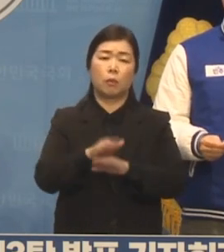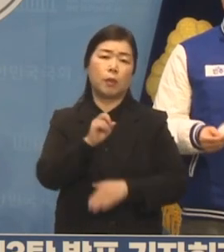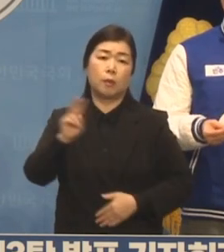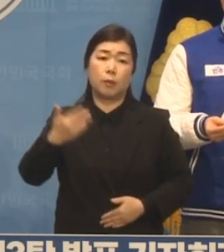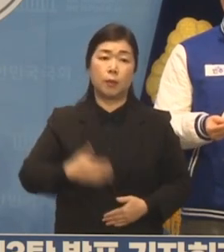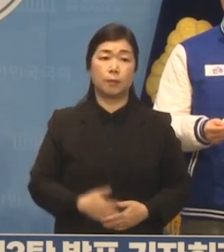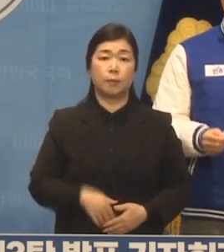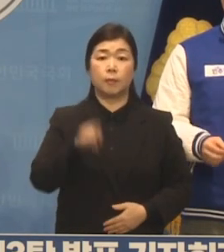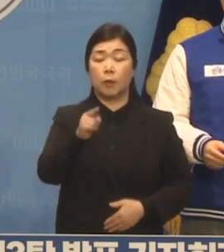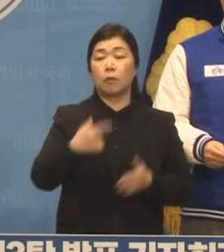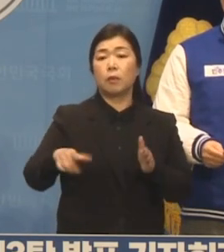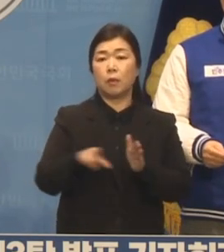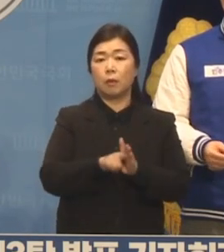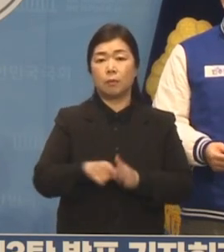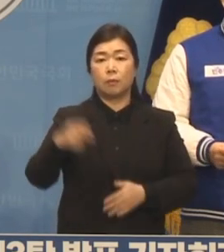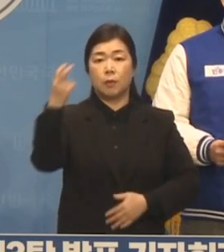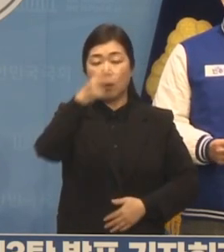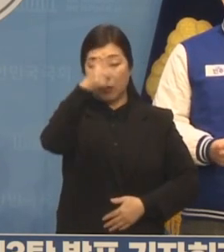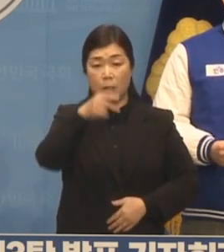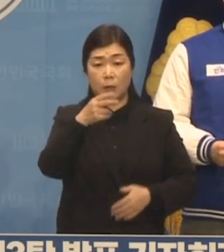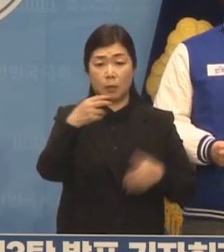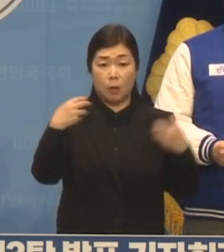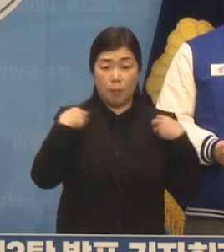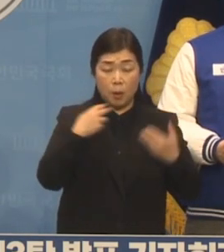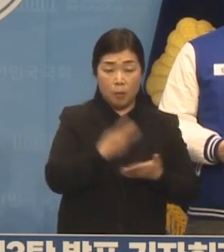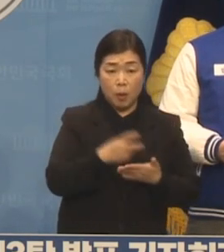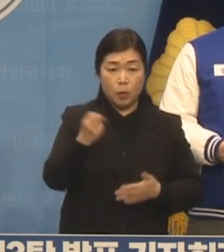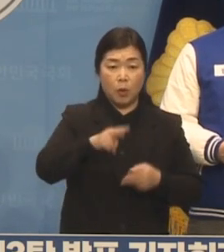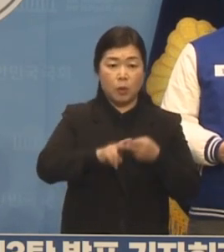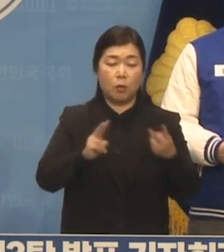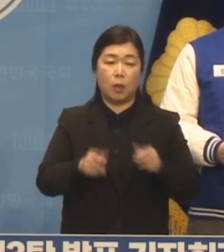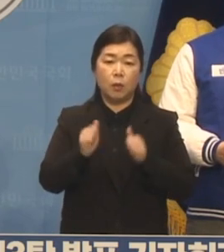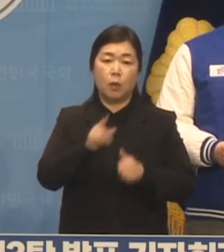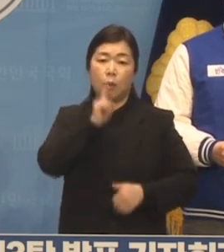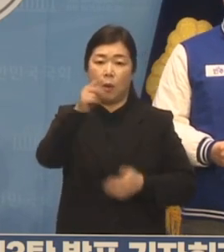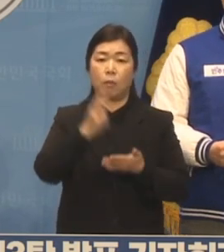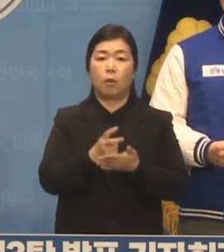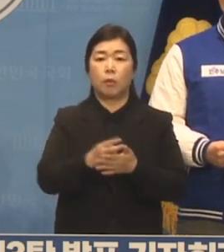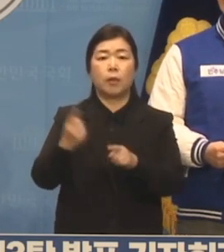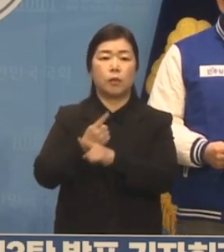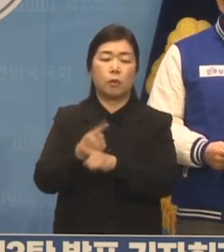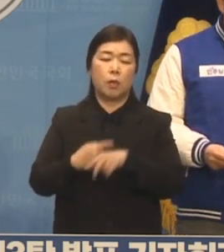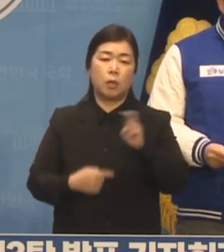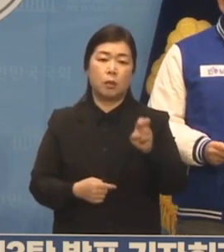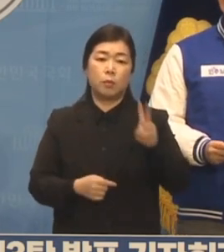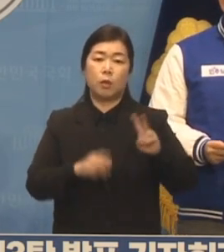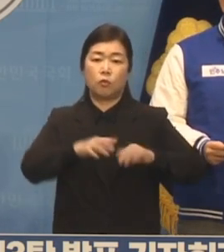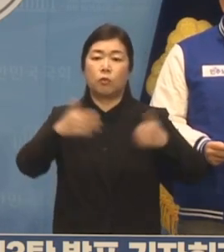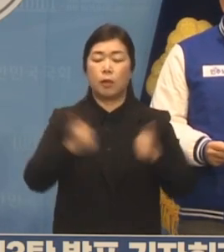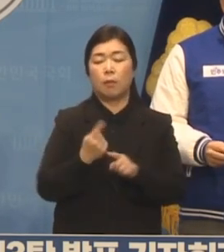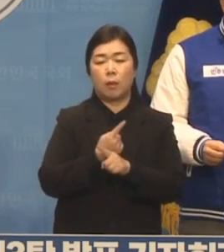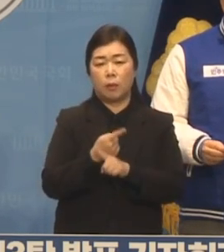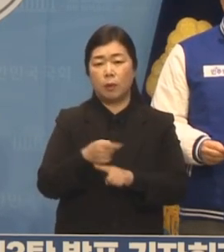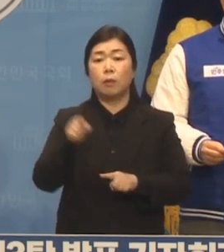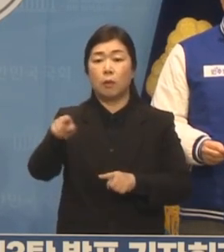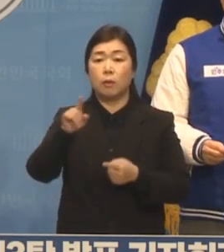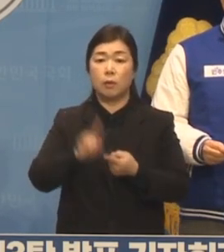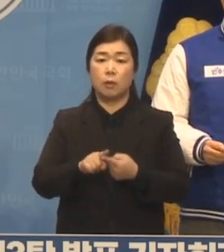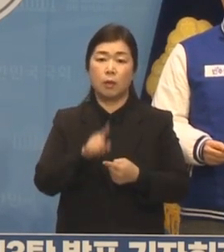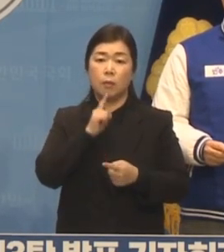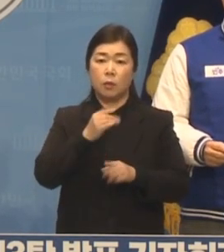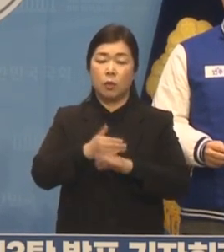합니다. 이를 위해 검찰청법과 행사소송법의 개정을 22대 국회에서 추진할 것을 민주당에